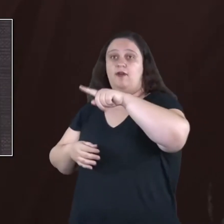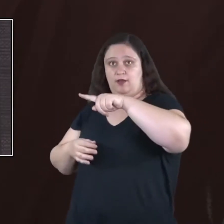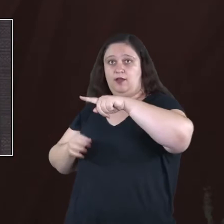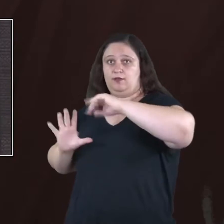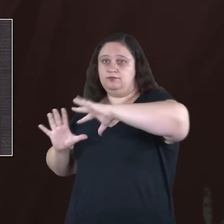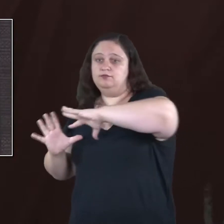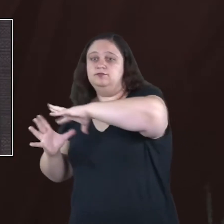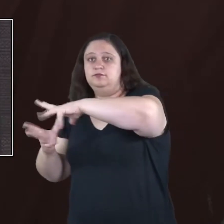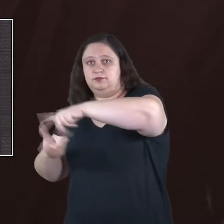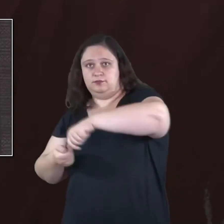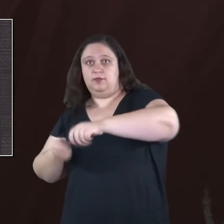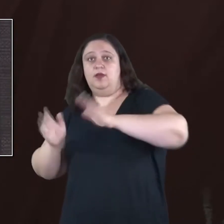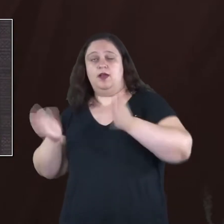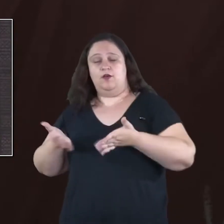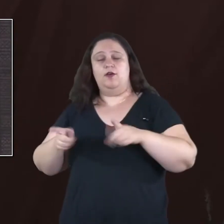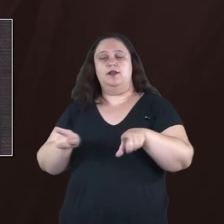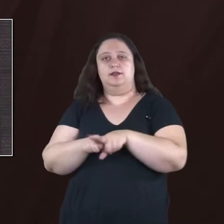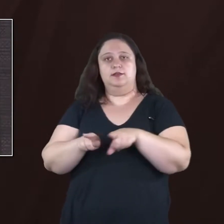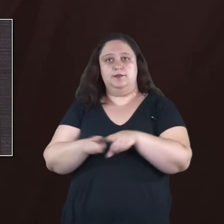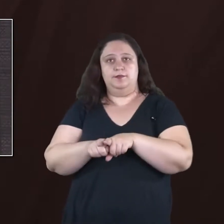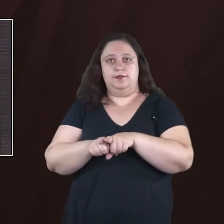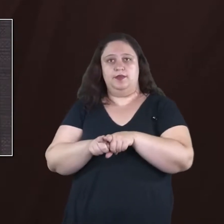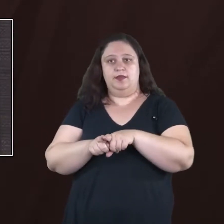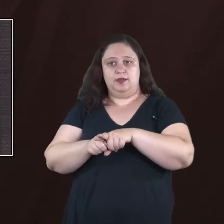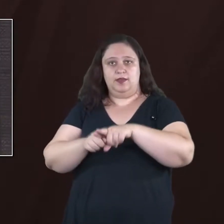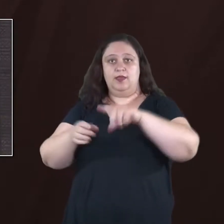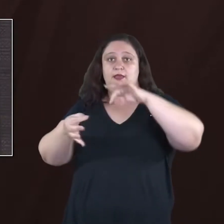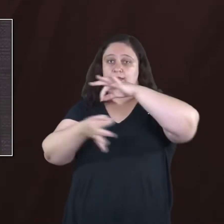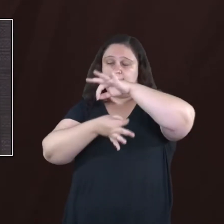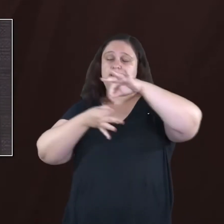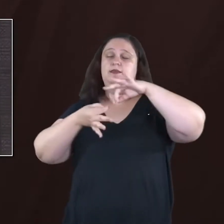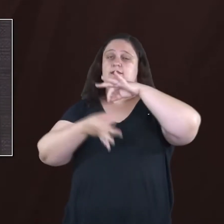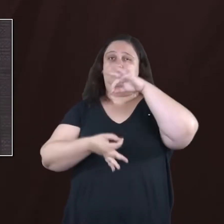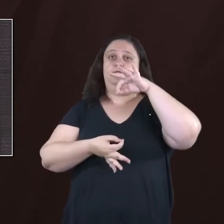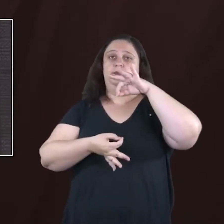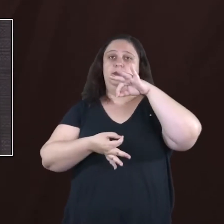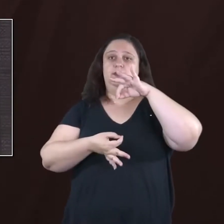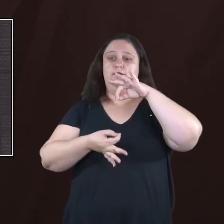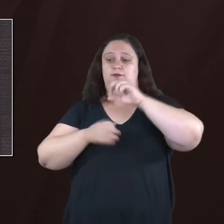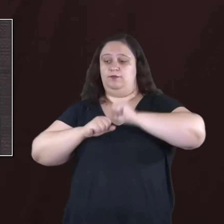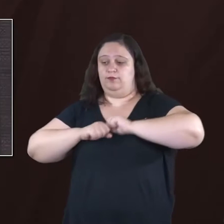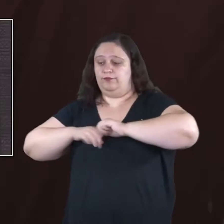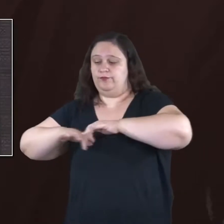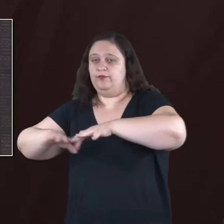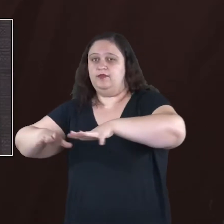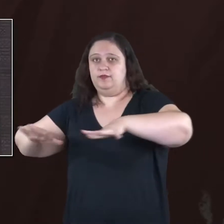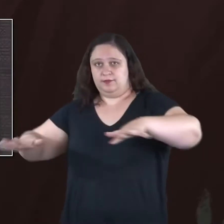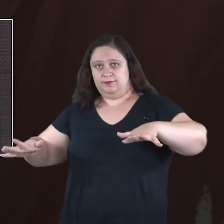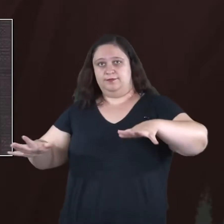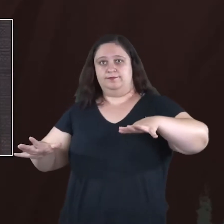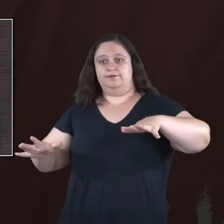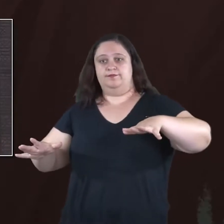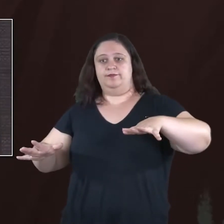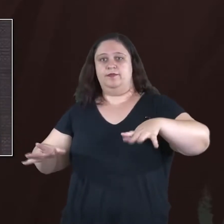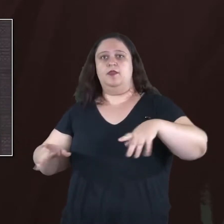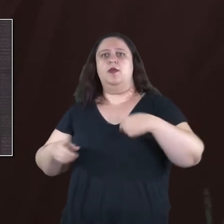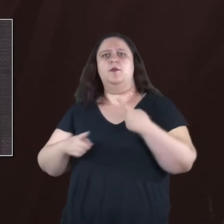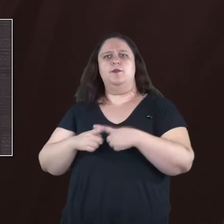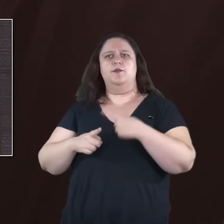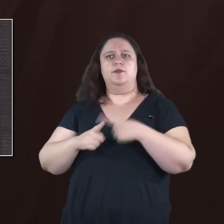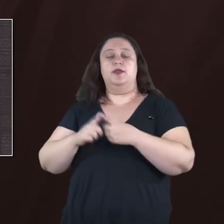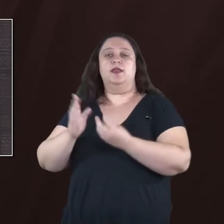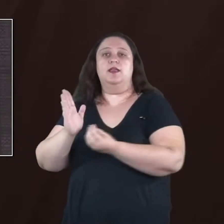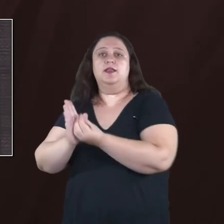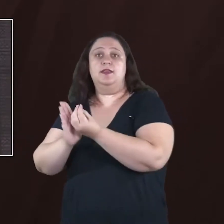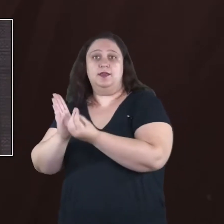também a era do Espírito. E hoje o Espírito foi enviado para operar na igreja,